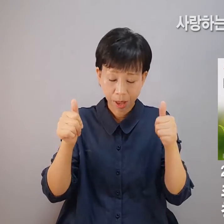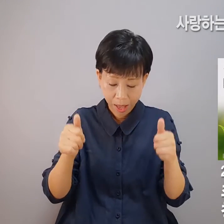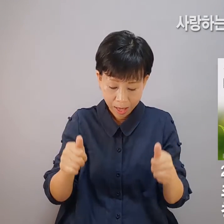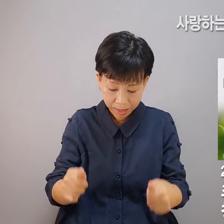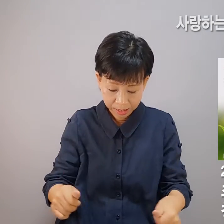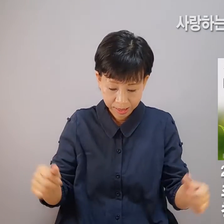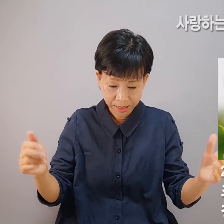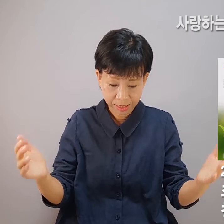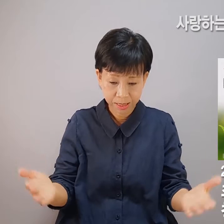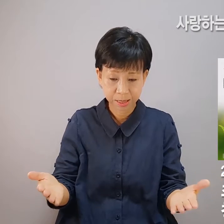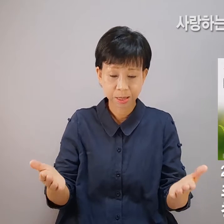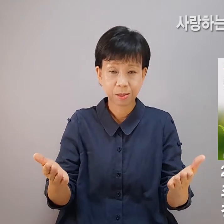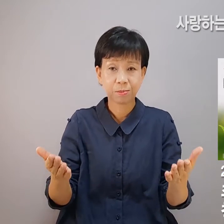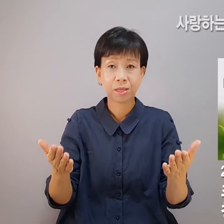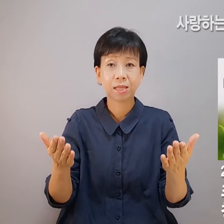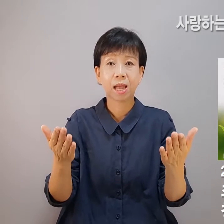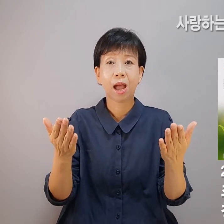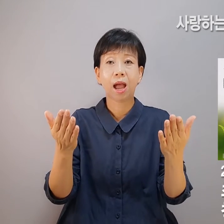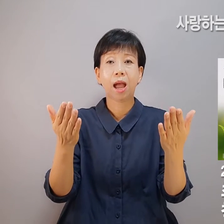주께